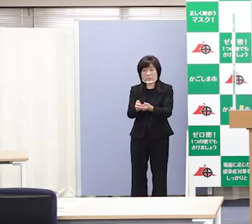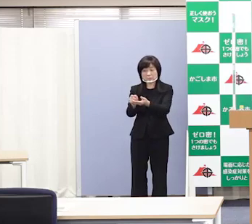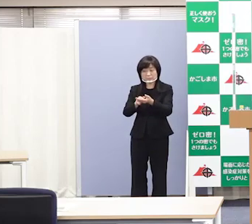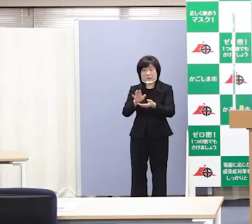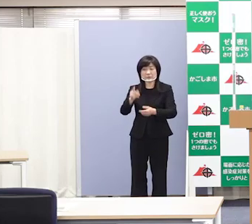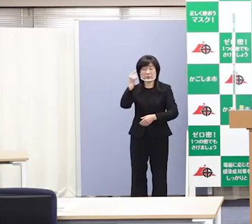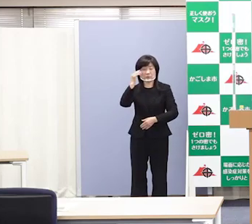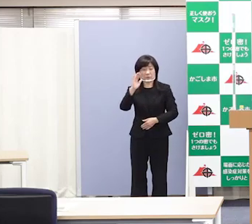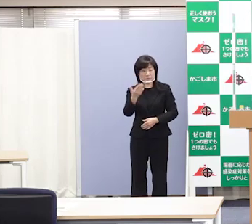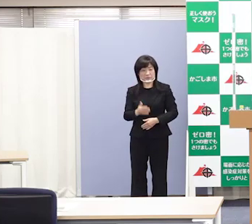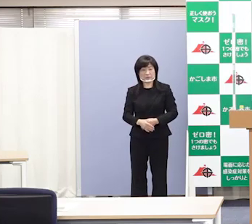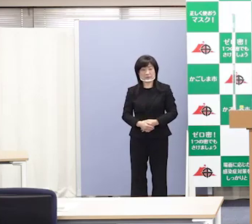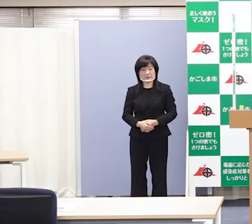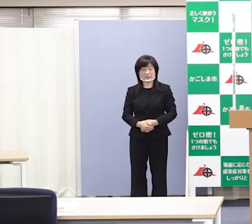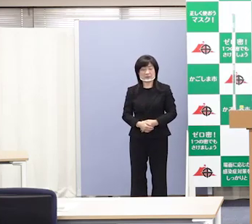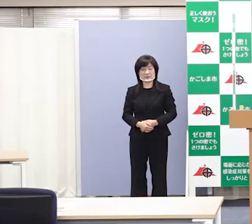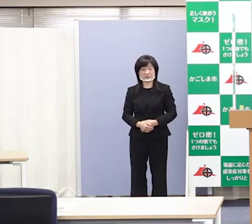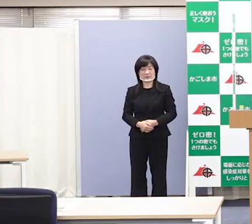が、